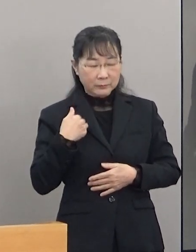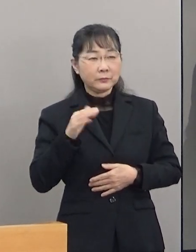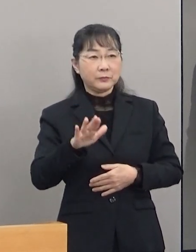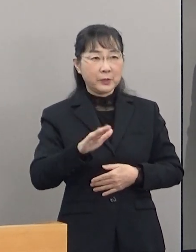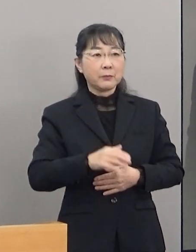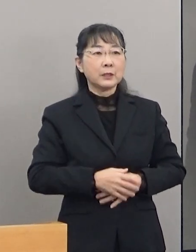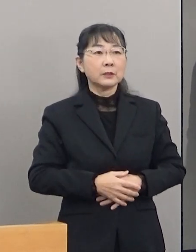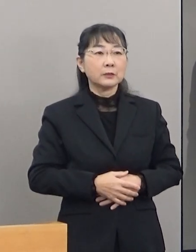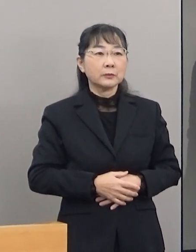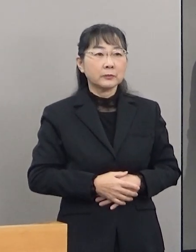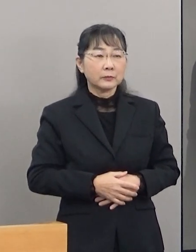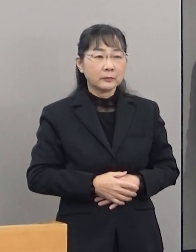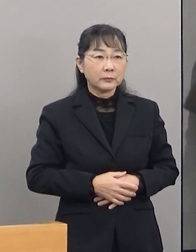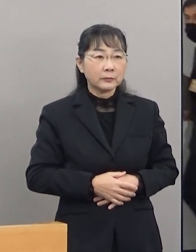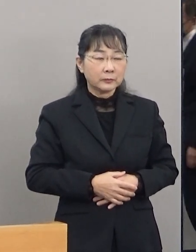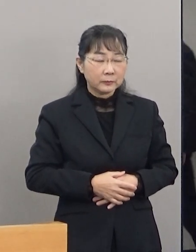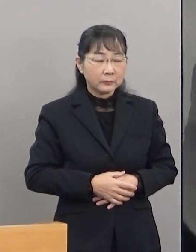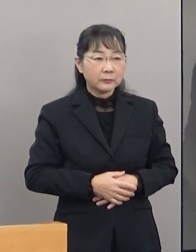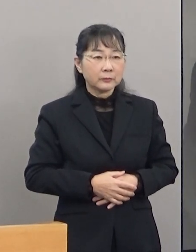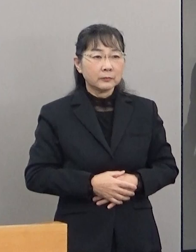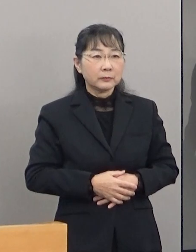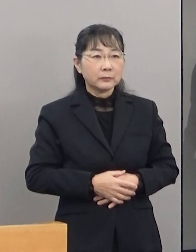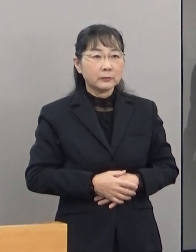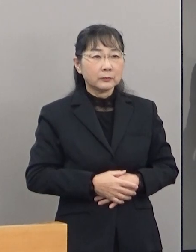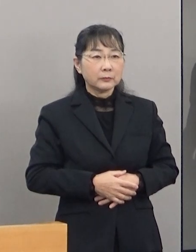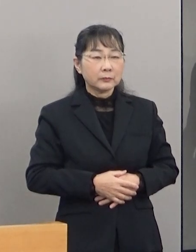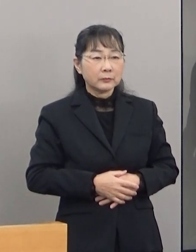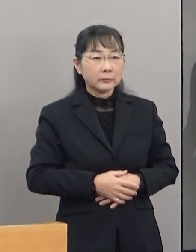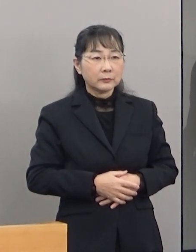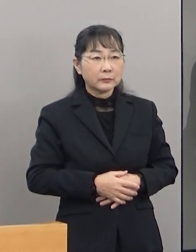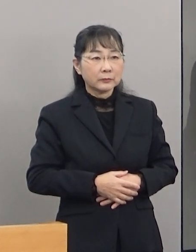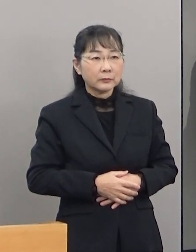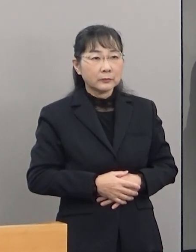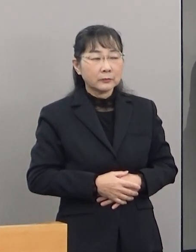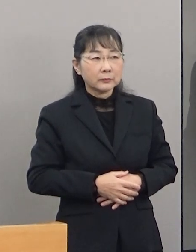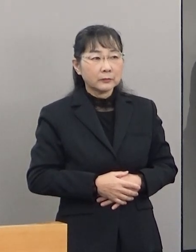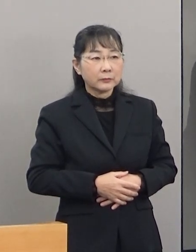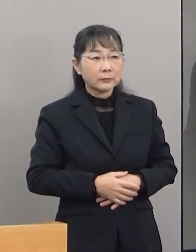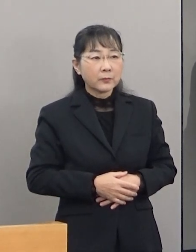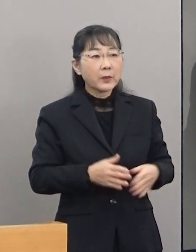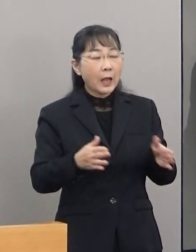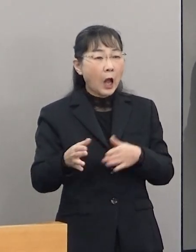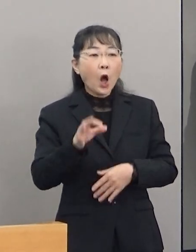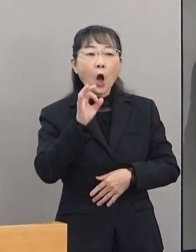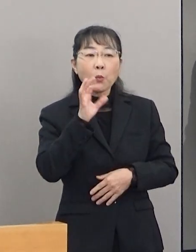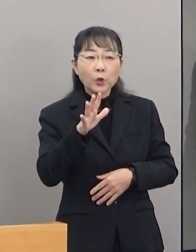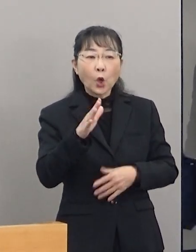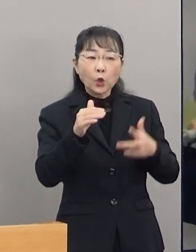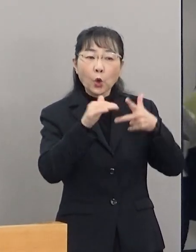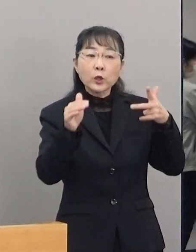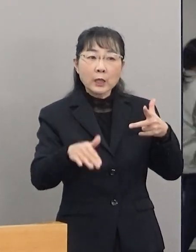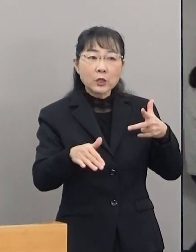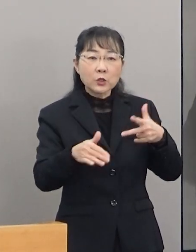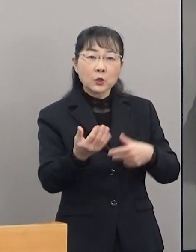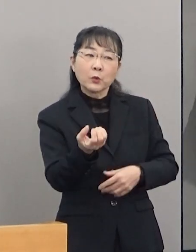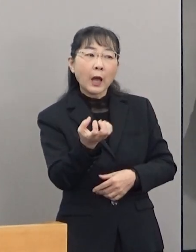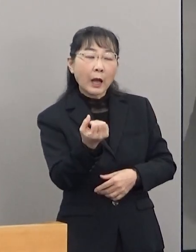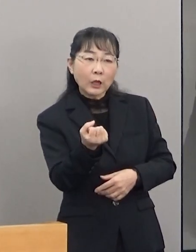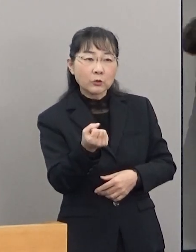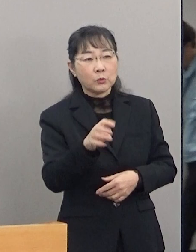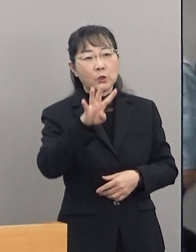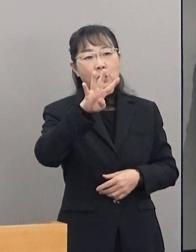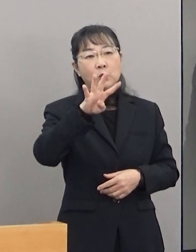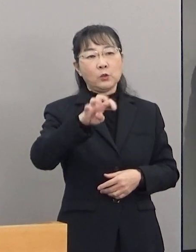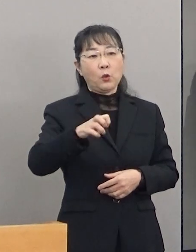無料で使用していただけるようにいたしたいと思います。なお無料となる施設はお手元の資料の一覧